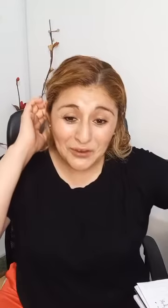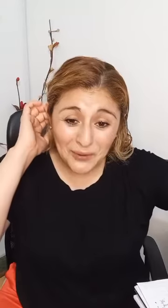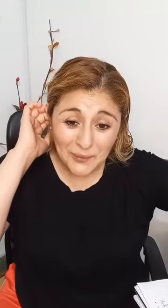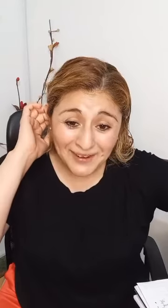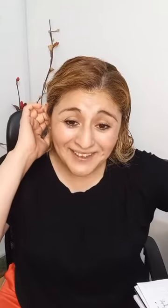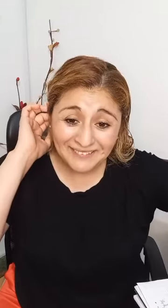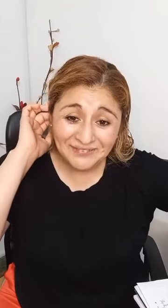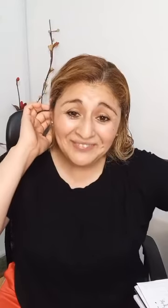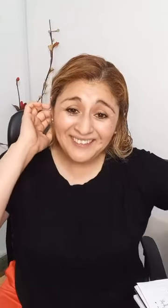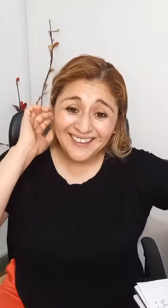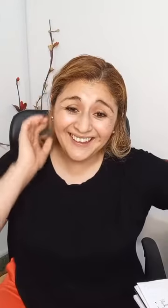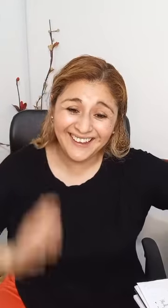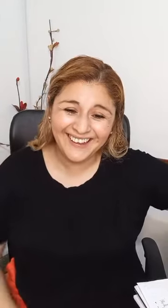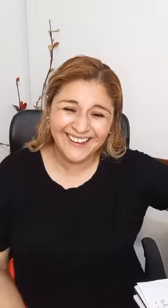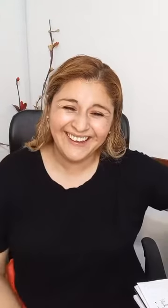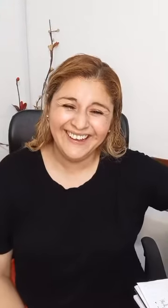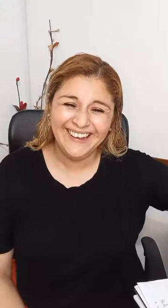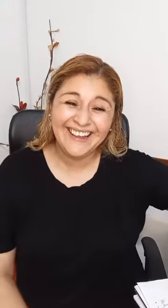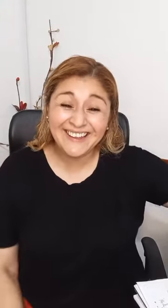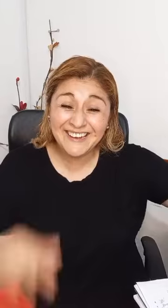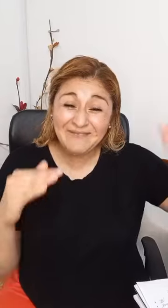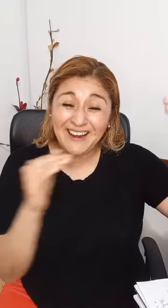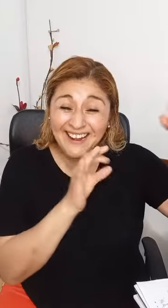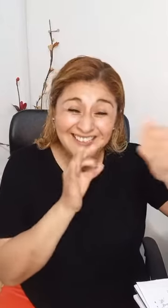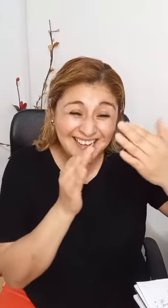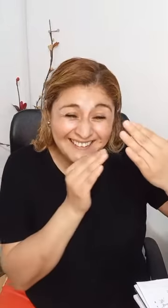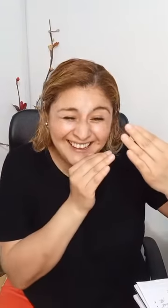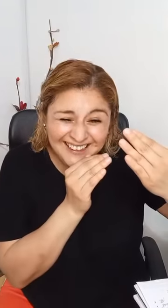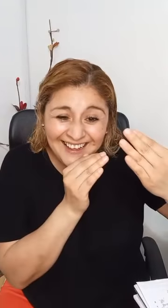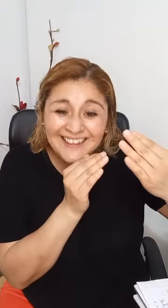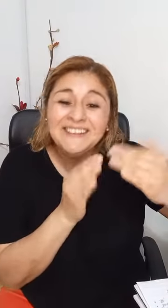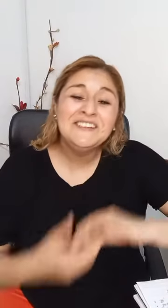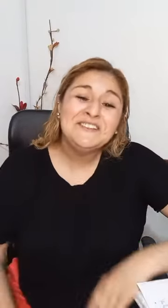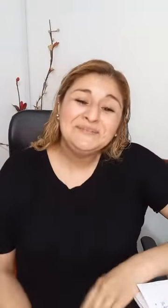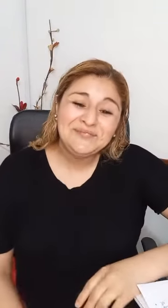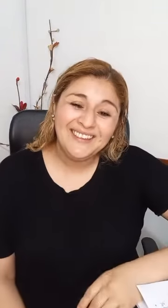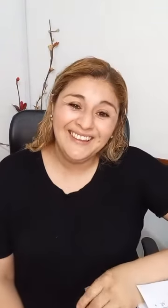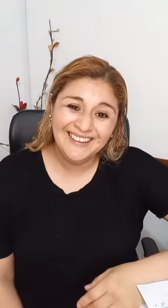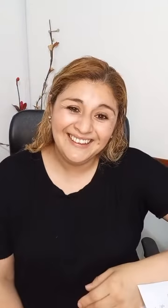esas dos voces, Marce, la que tiene que esperar a que llegue cerquita,